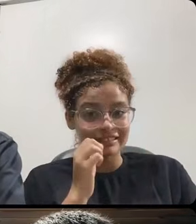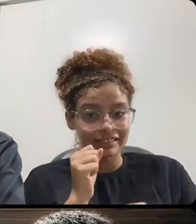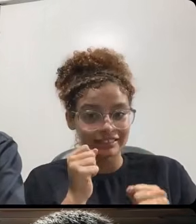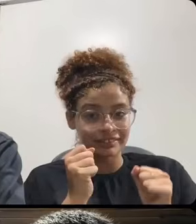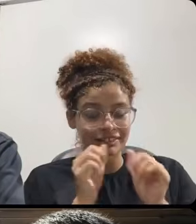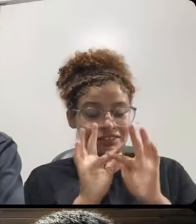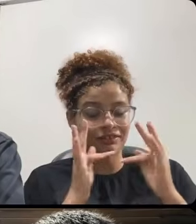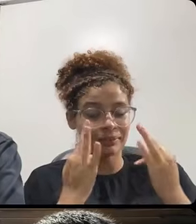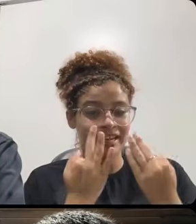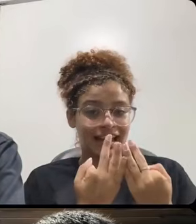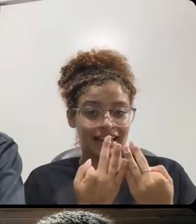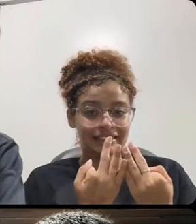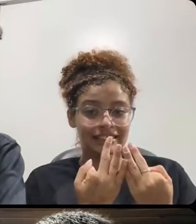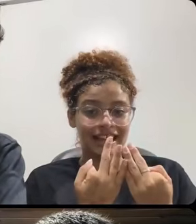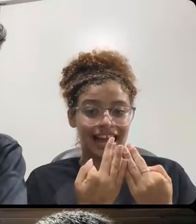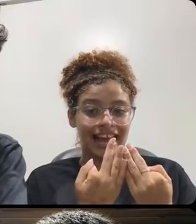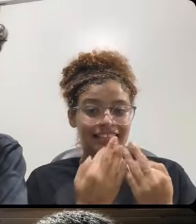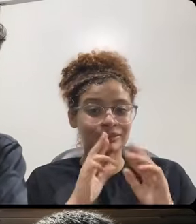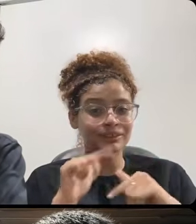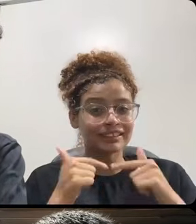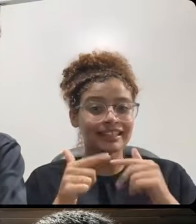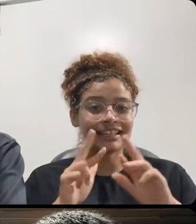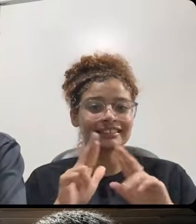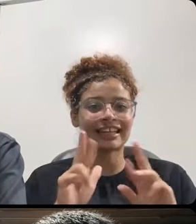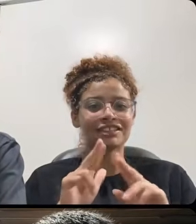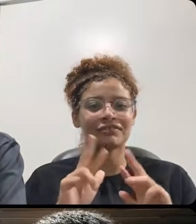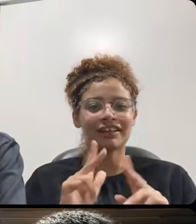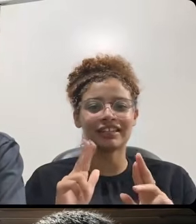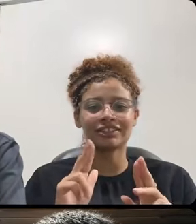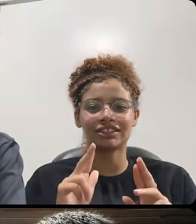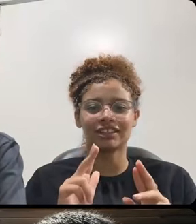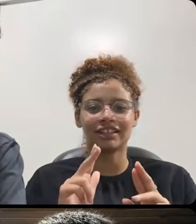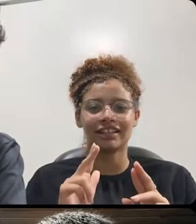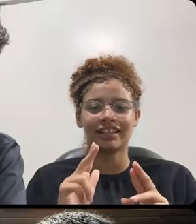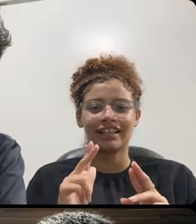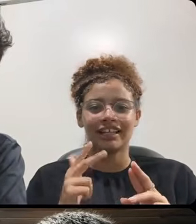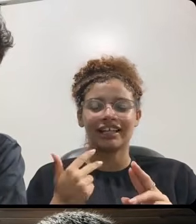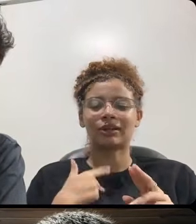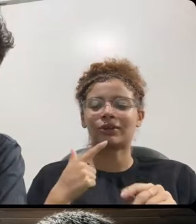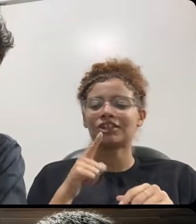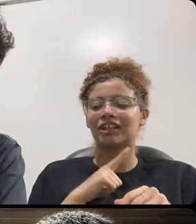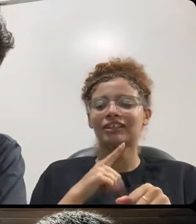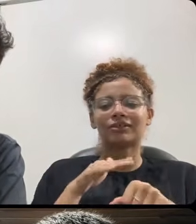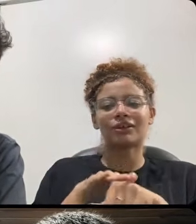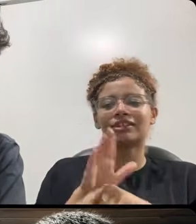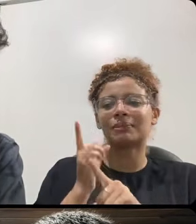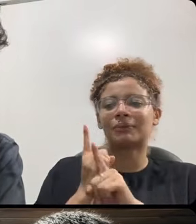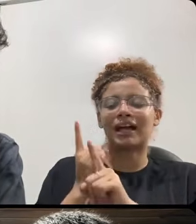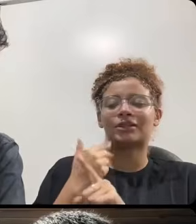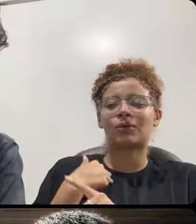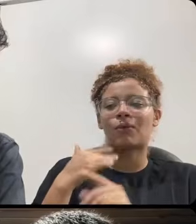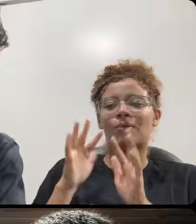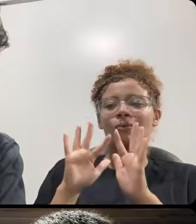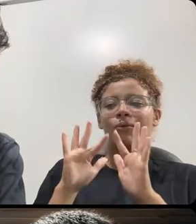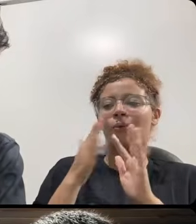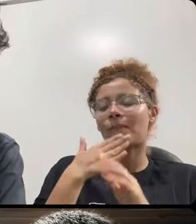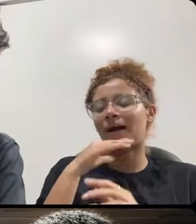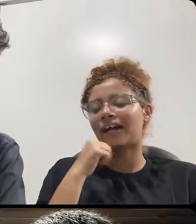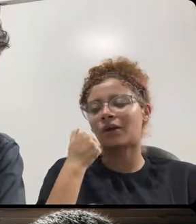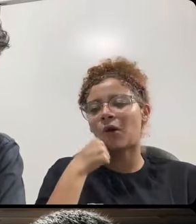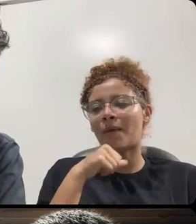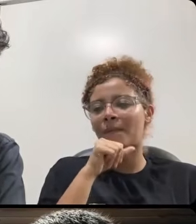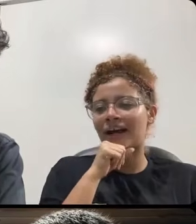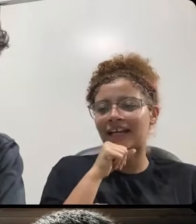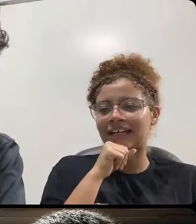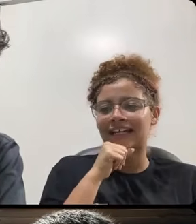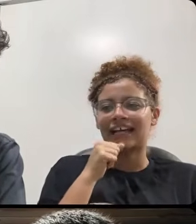casais, de familiares, as lutas que eles têm é diferente. Então não adianta eu ter um discipulado com um